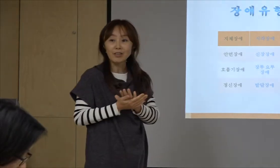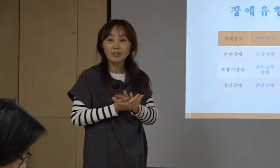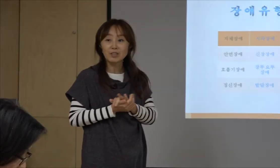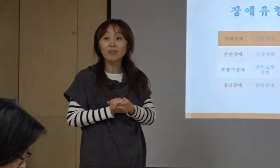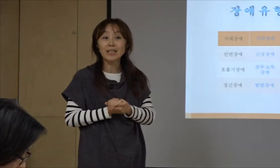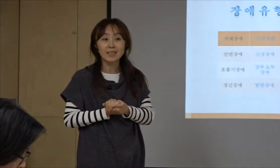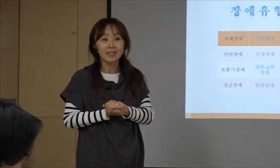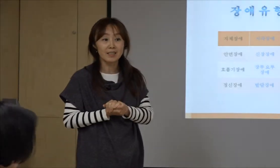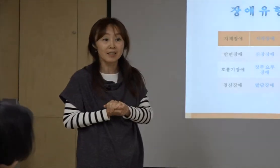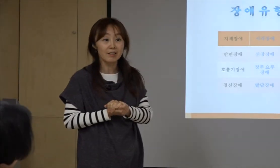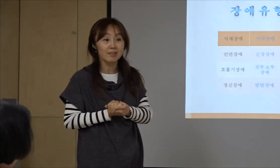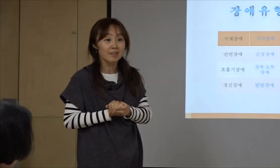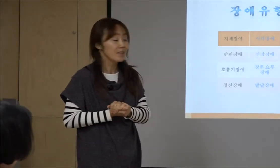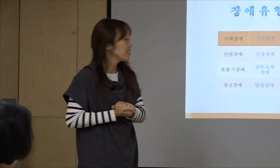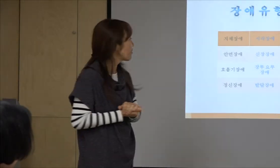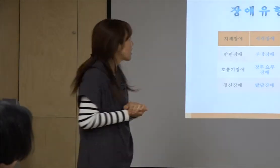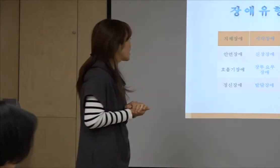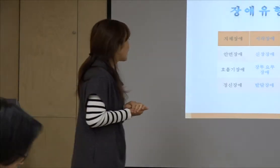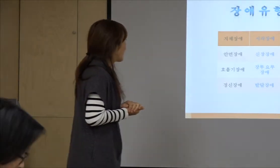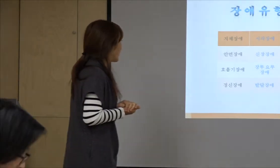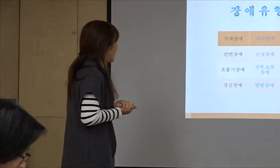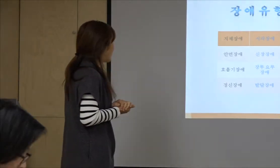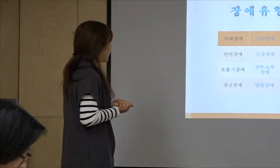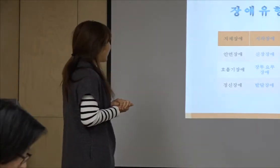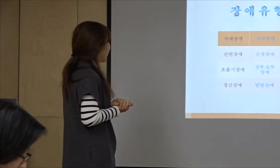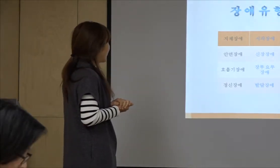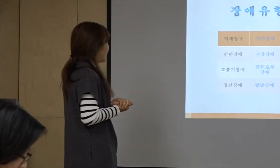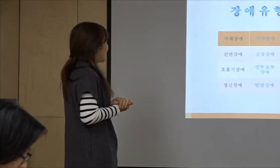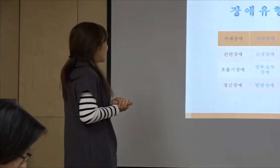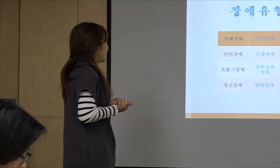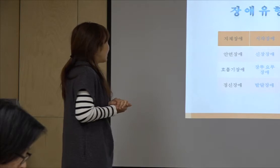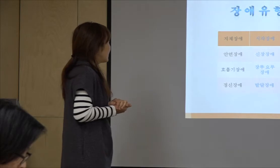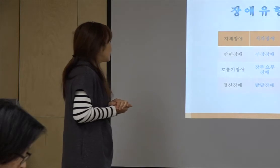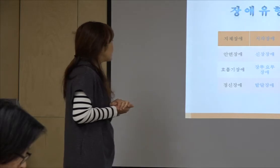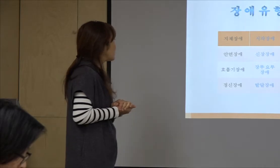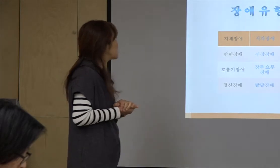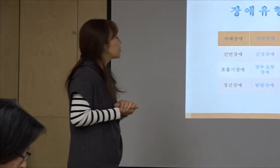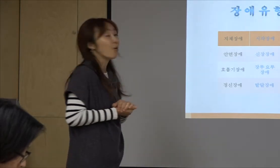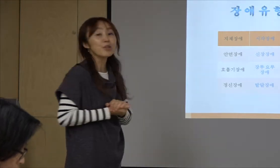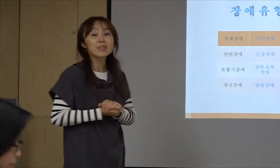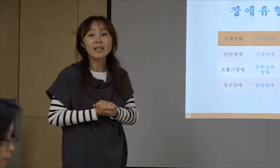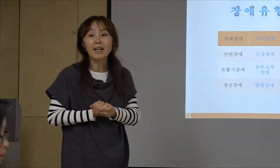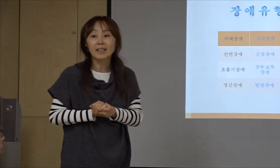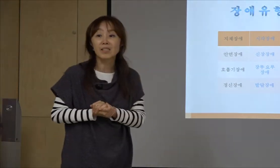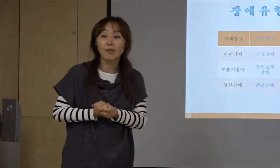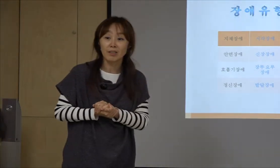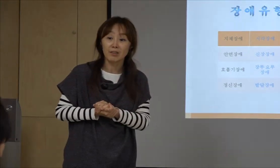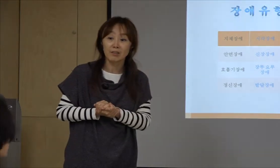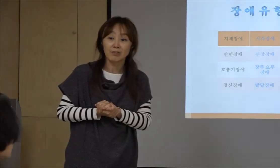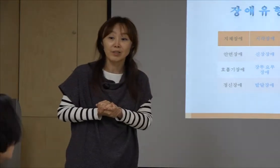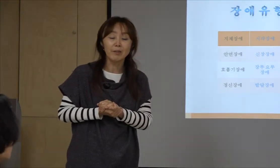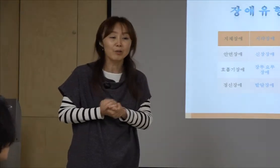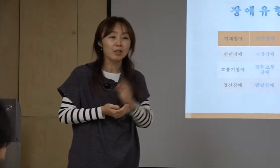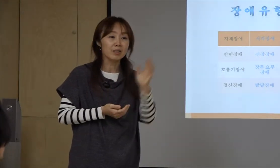거는 청각장애잖아요. 청각장애는 대부분 언어장애가 같이 와요. 왜냐하면 우리가